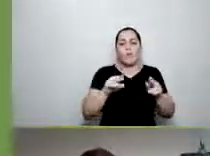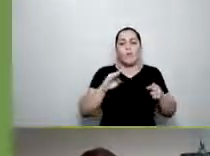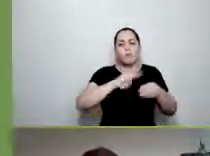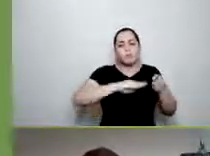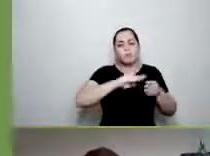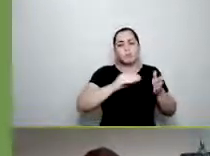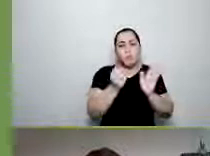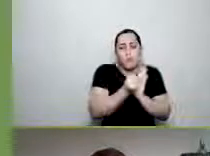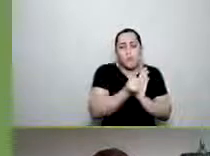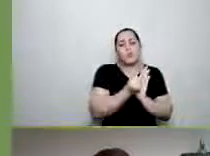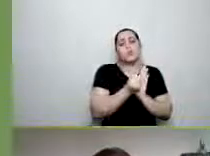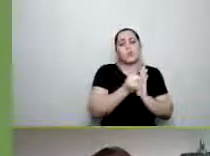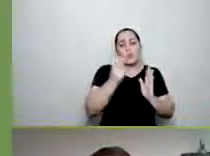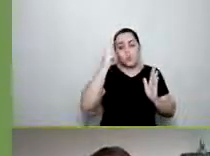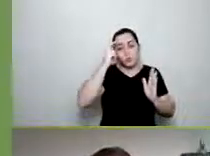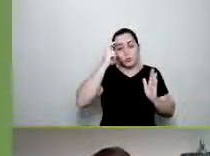Brasil e do mundo, né?